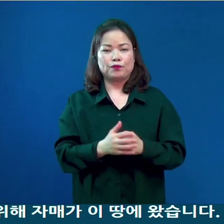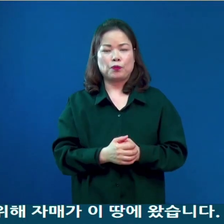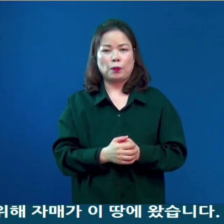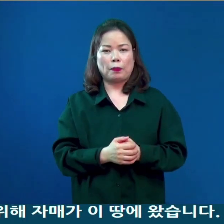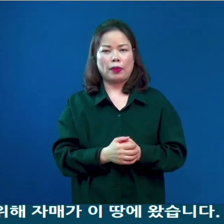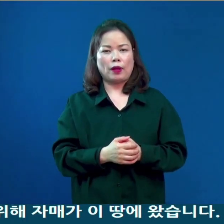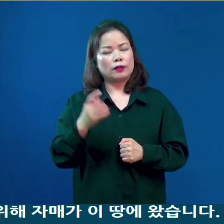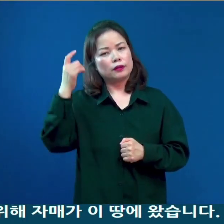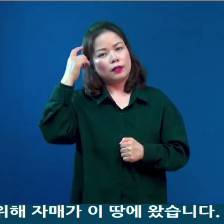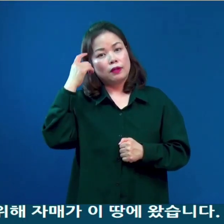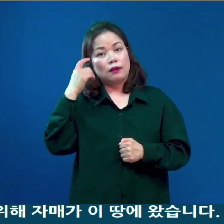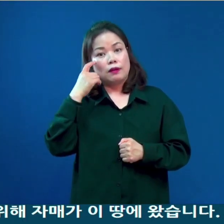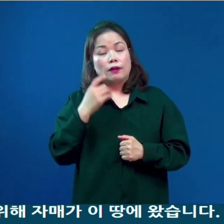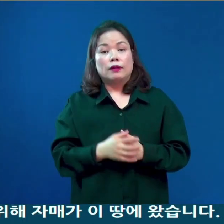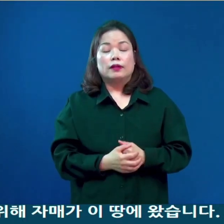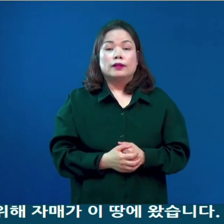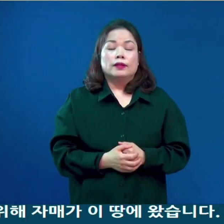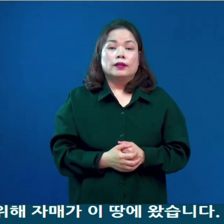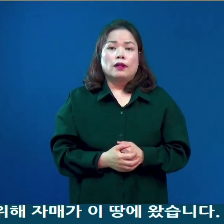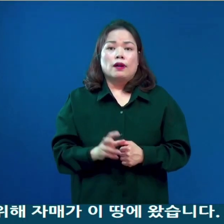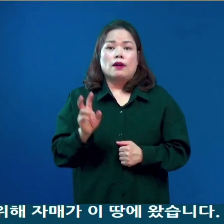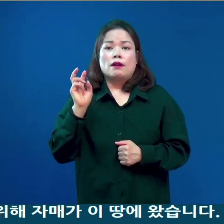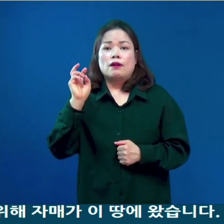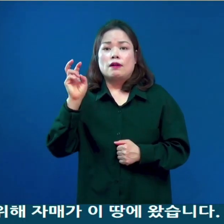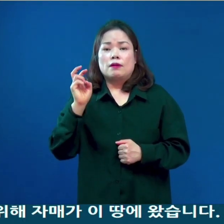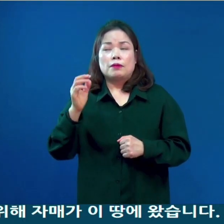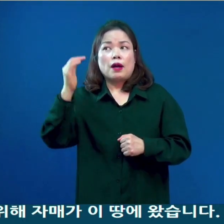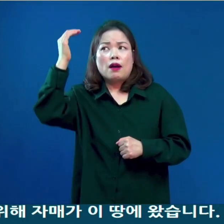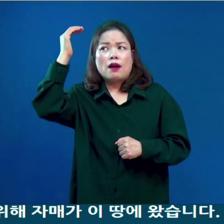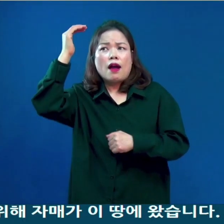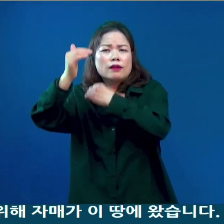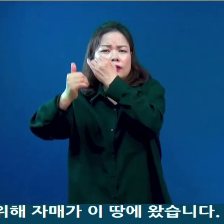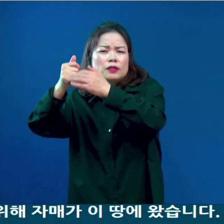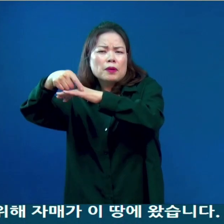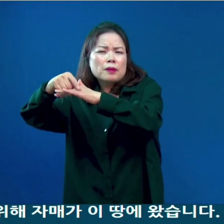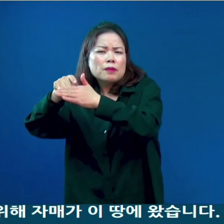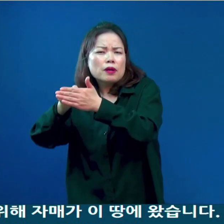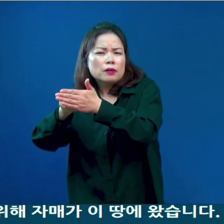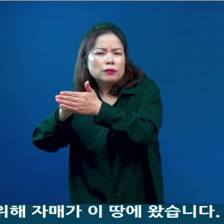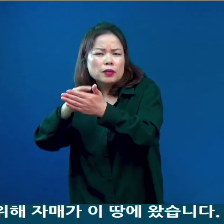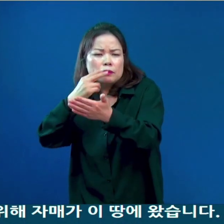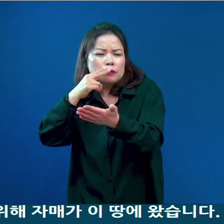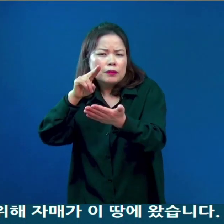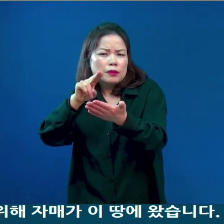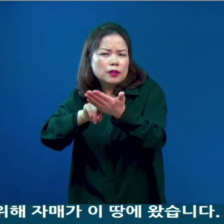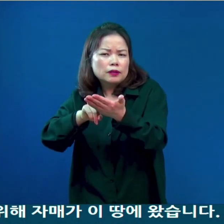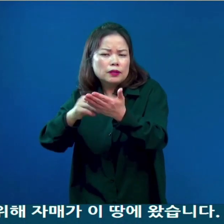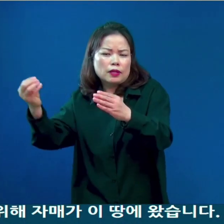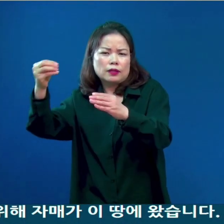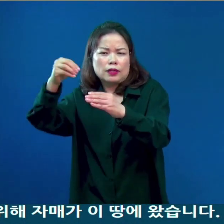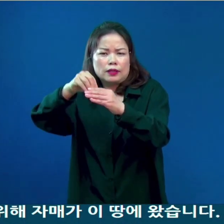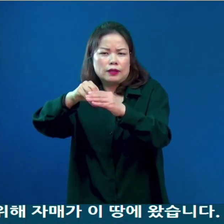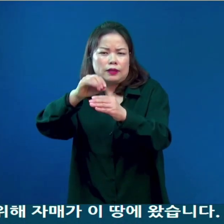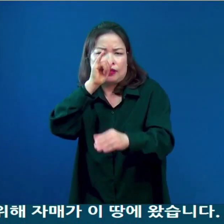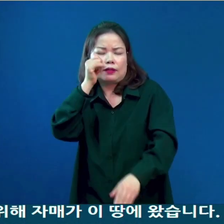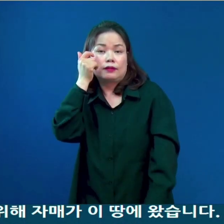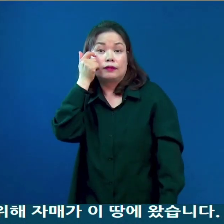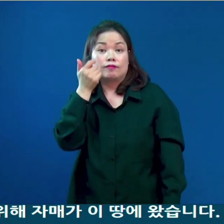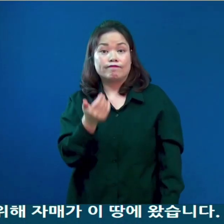각색을 해보았습니다. 아마 하나님의 마음이 이 편지에 담아있지 않을까